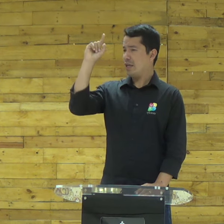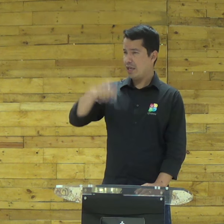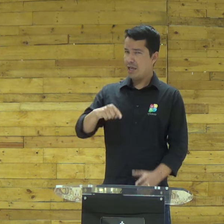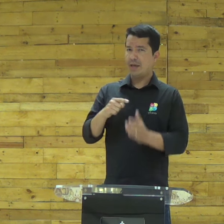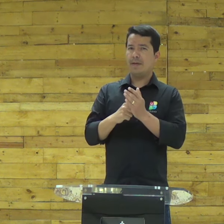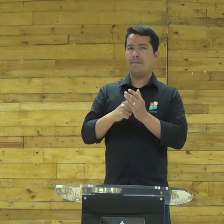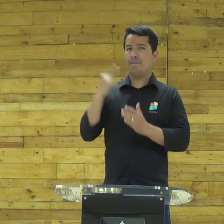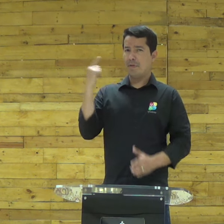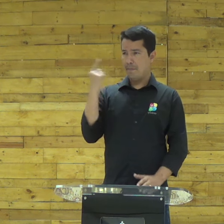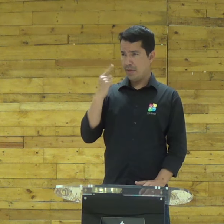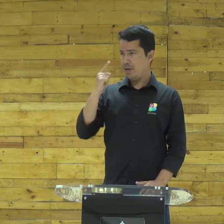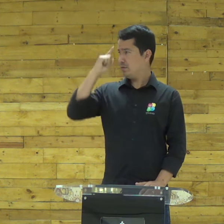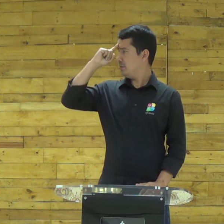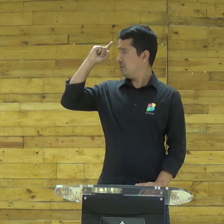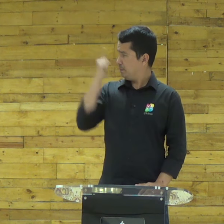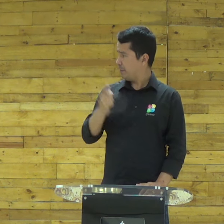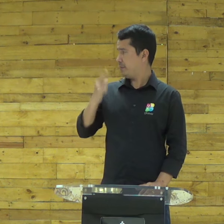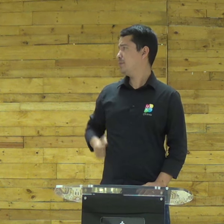Este é o primeiro